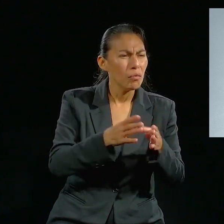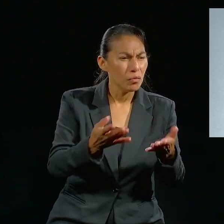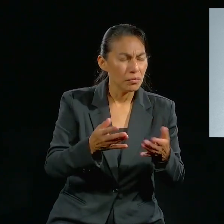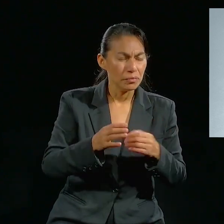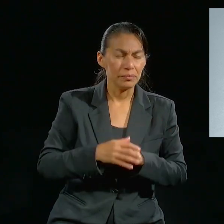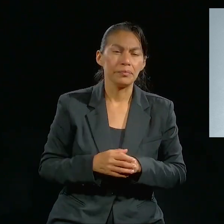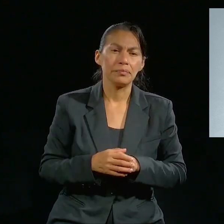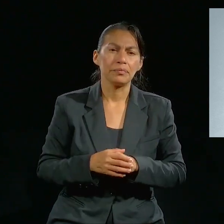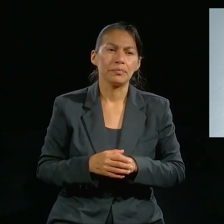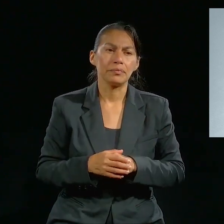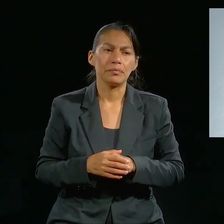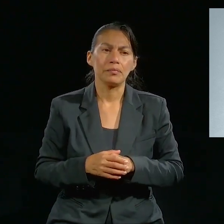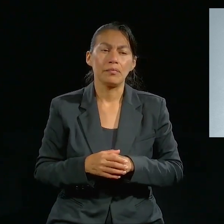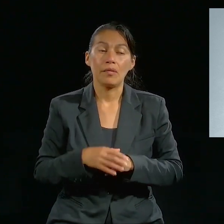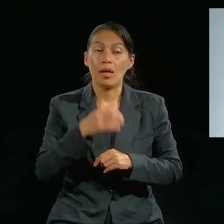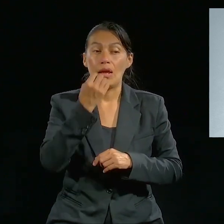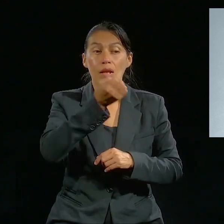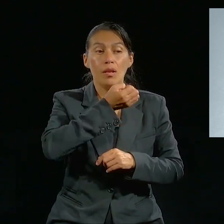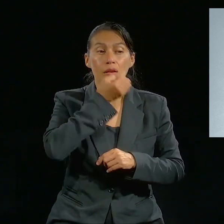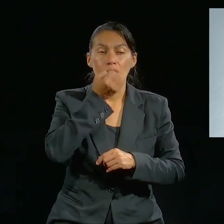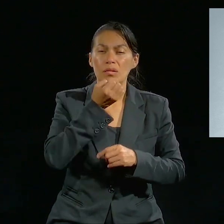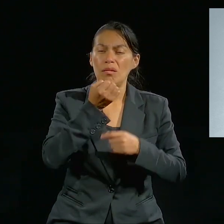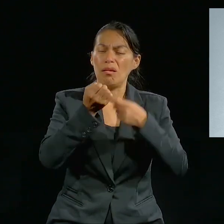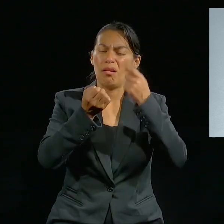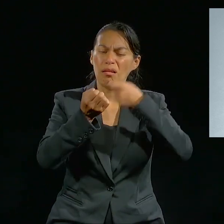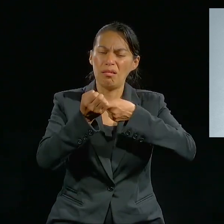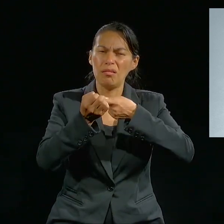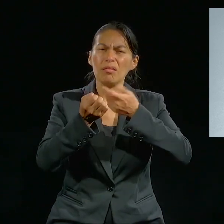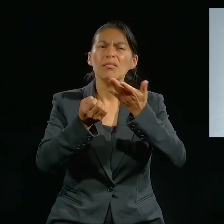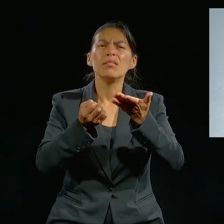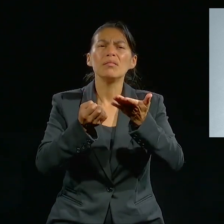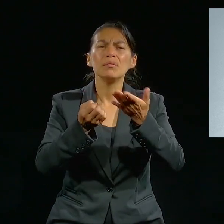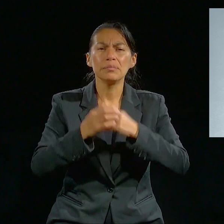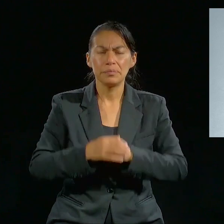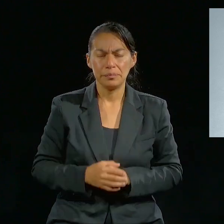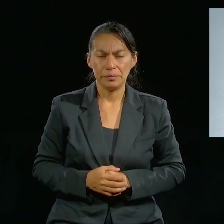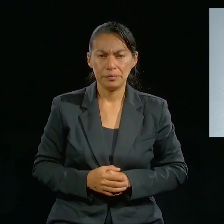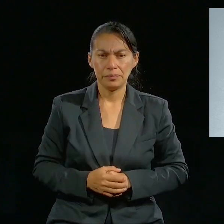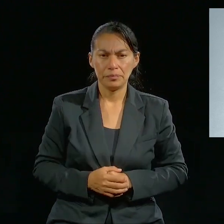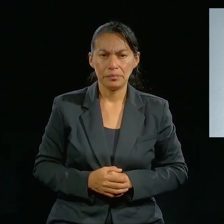orar? ¿Y qué ha llegado a ser la oración para ti ahora?